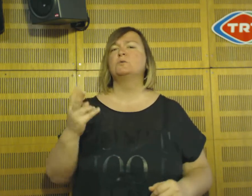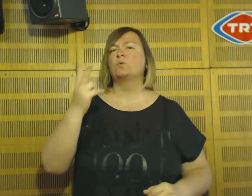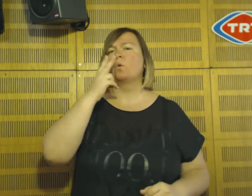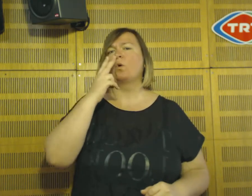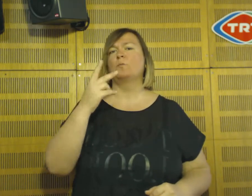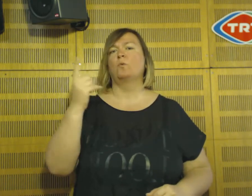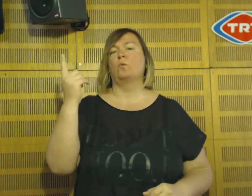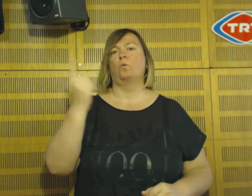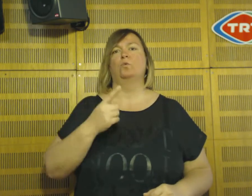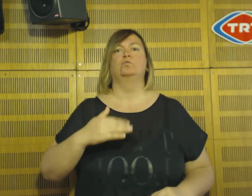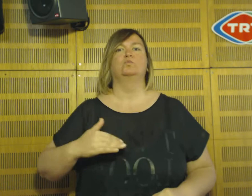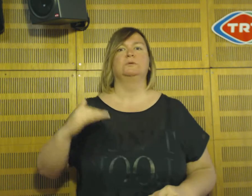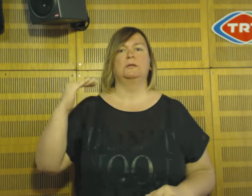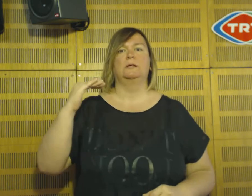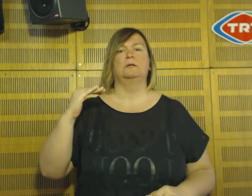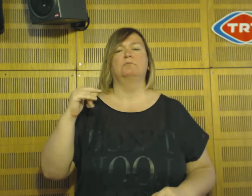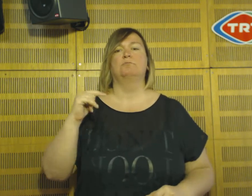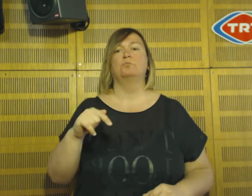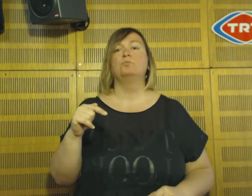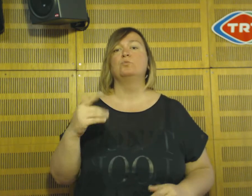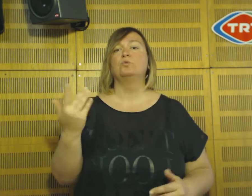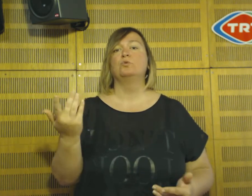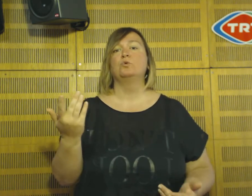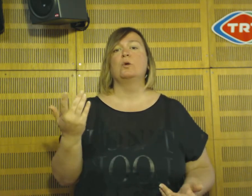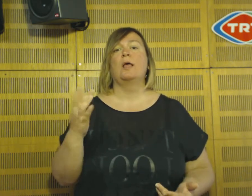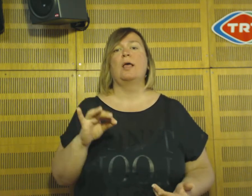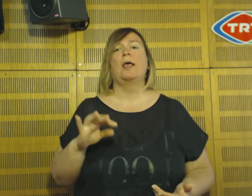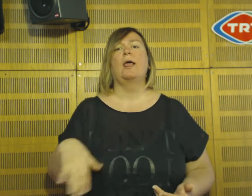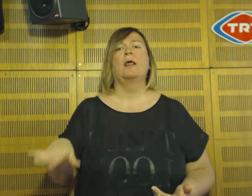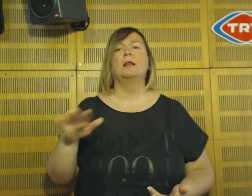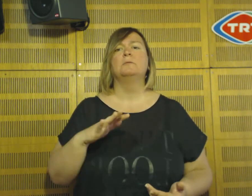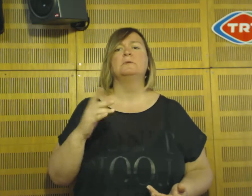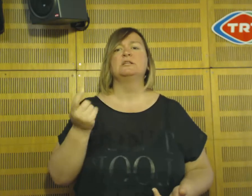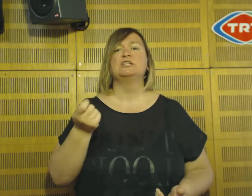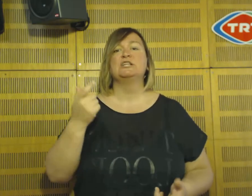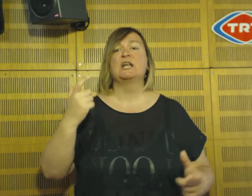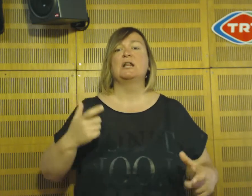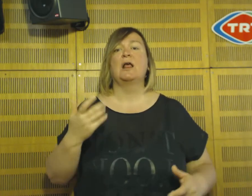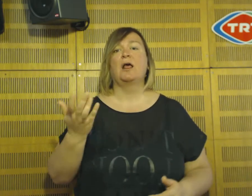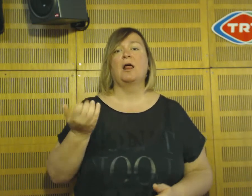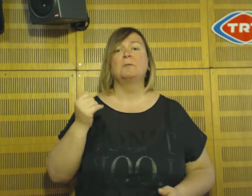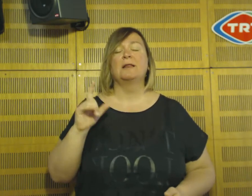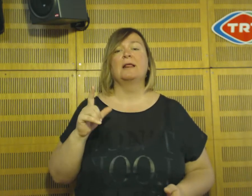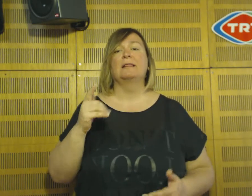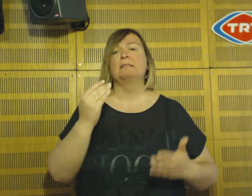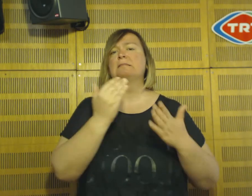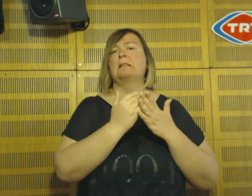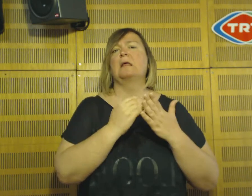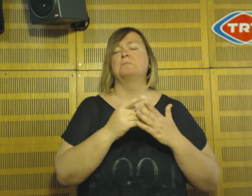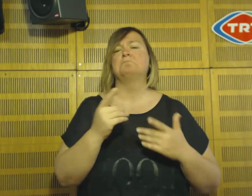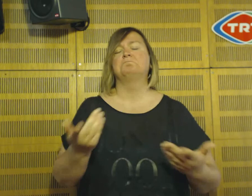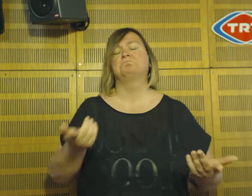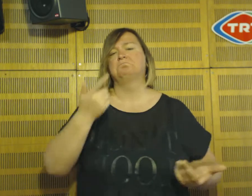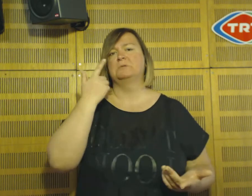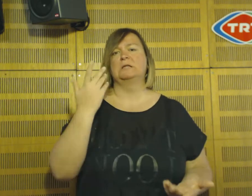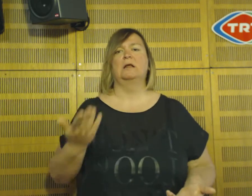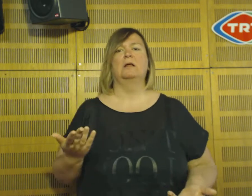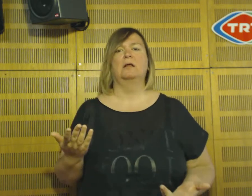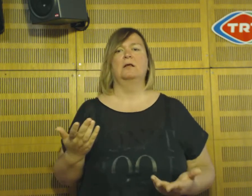oranı yükselir. Bu tür durumlar, bunu hepsi iş yerinde almanız gereken tedbirleri etkiler. Mesela ek bir